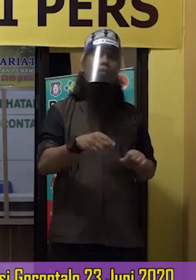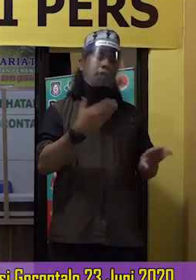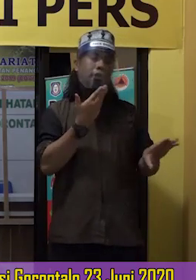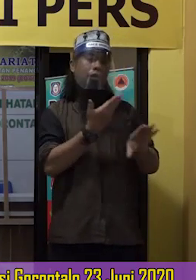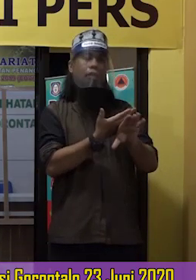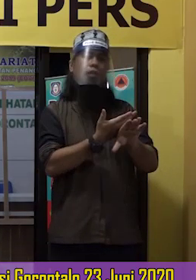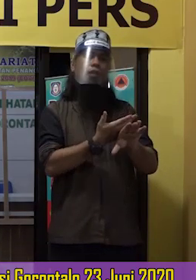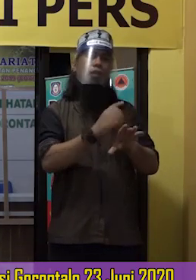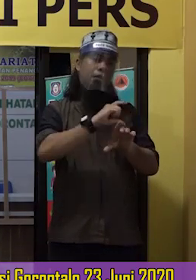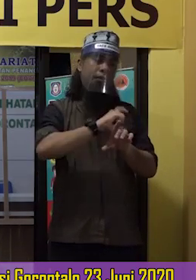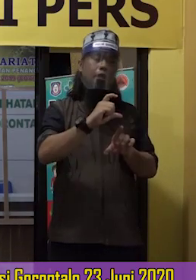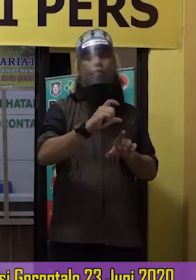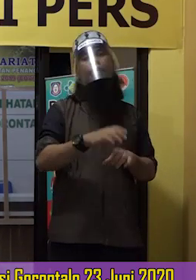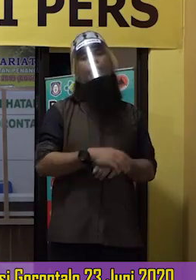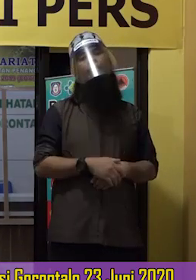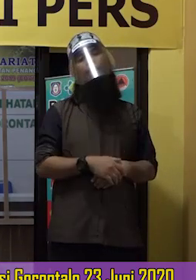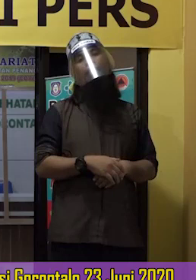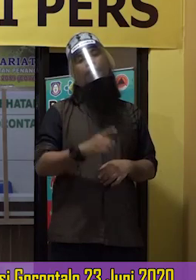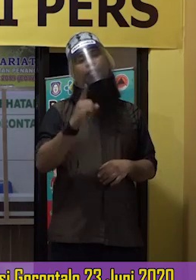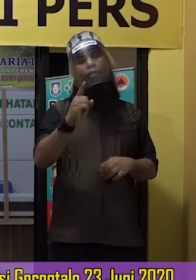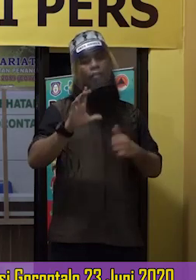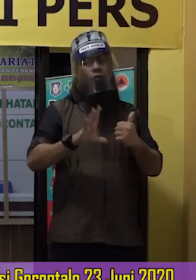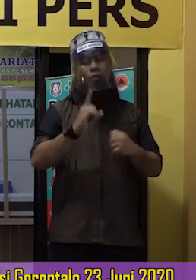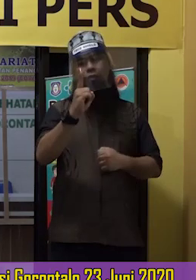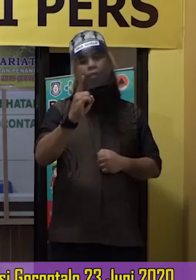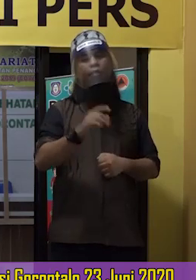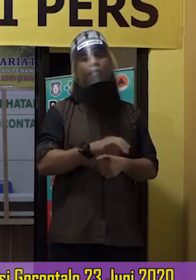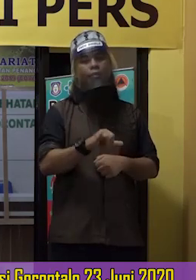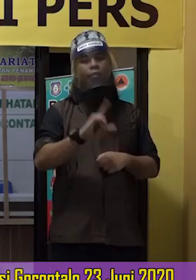SAW dan pasien 162.